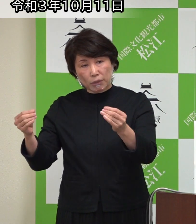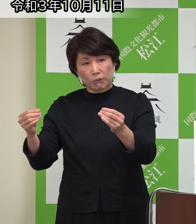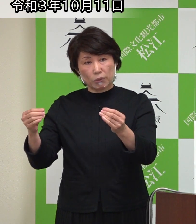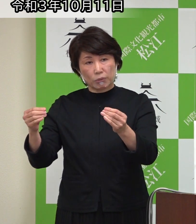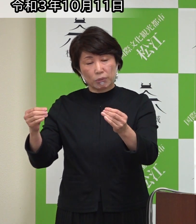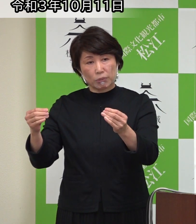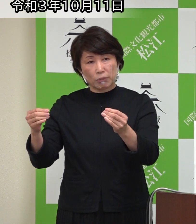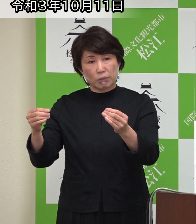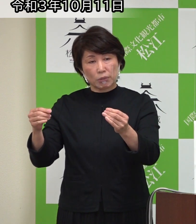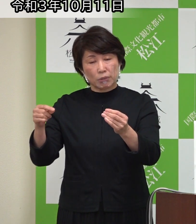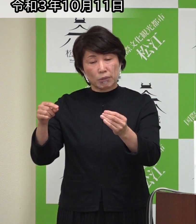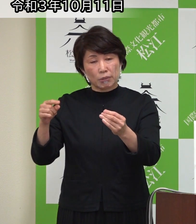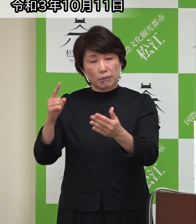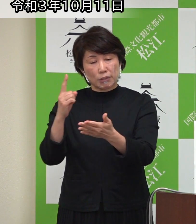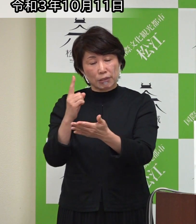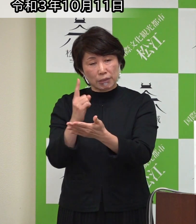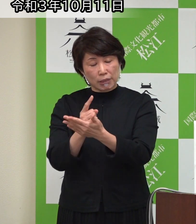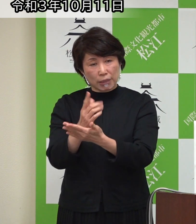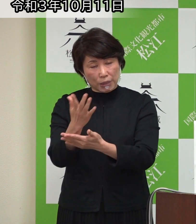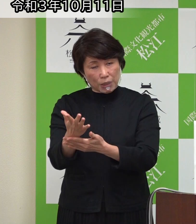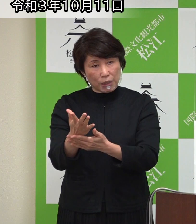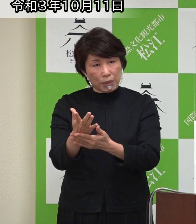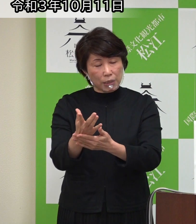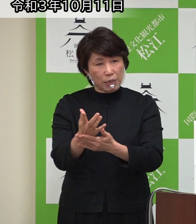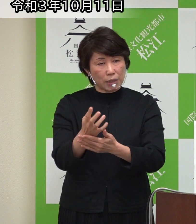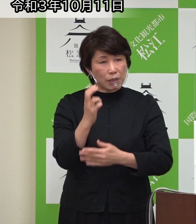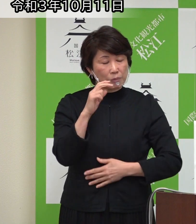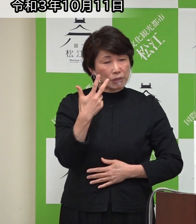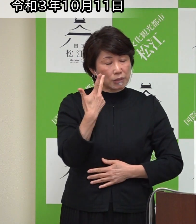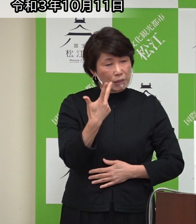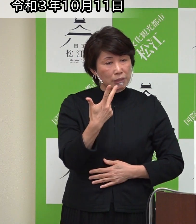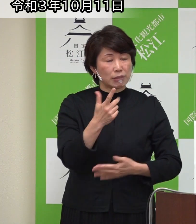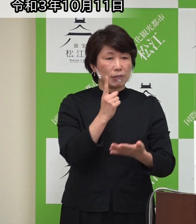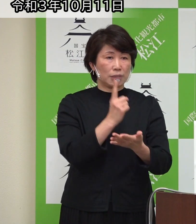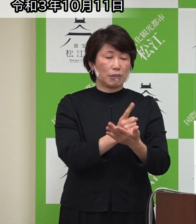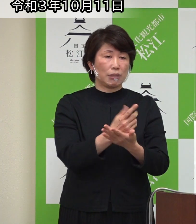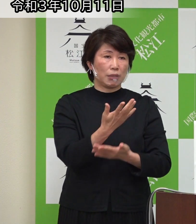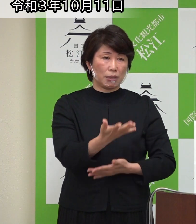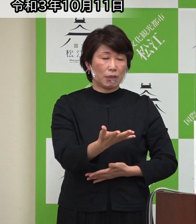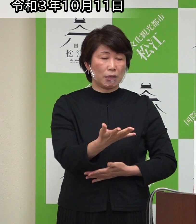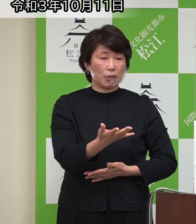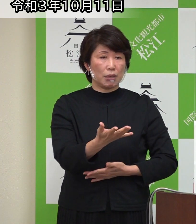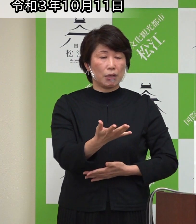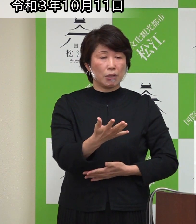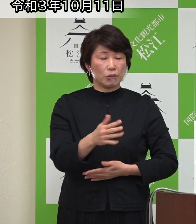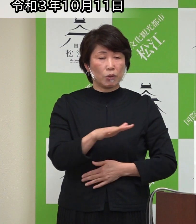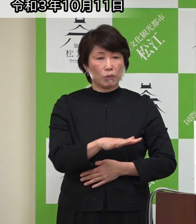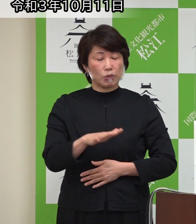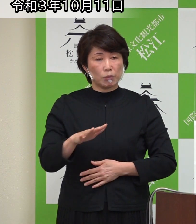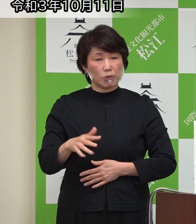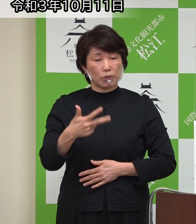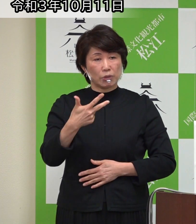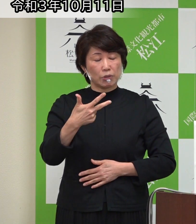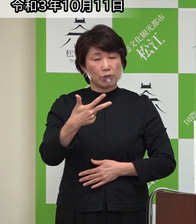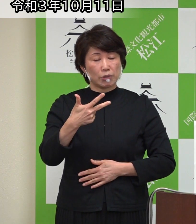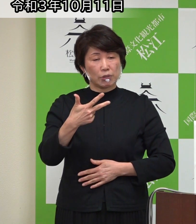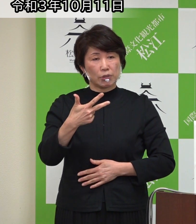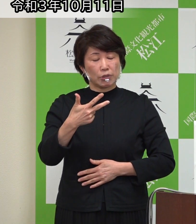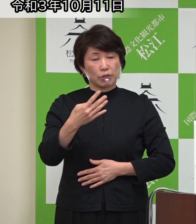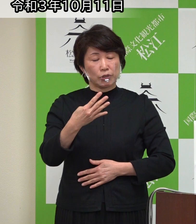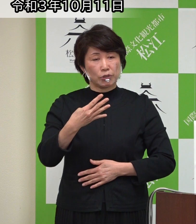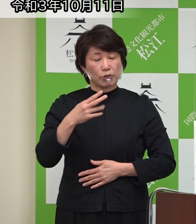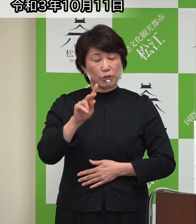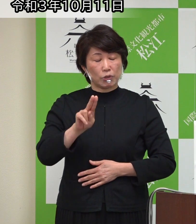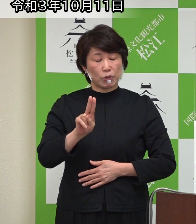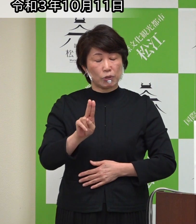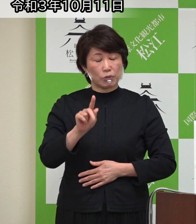か、それとも市、独自的な動きなのか、それと子どものショートステイというのは市の事業としてや